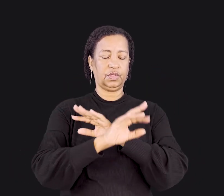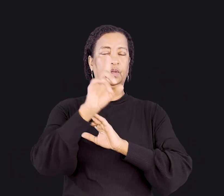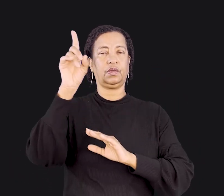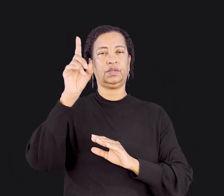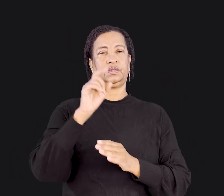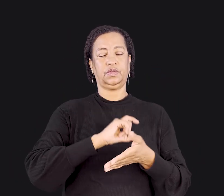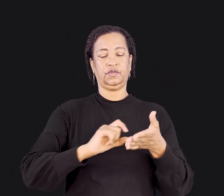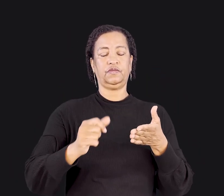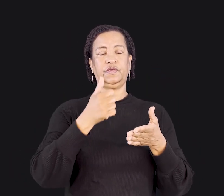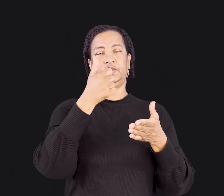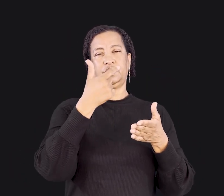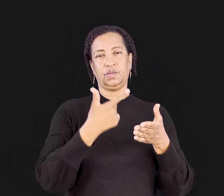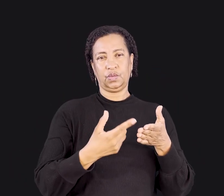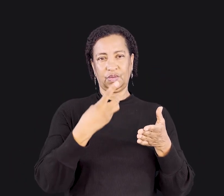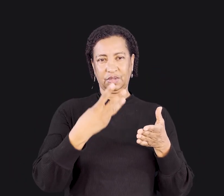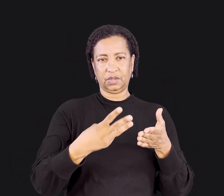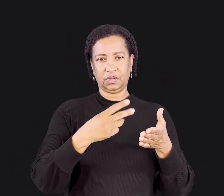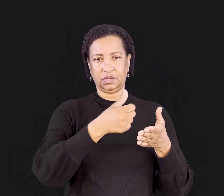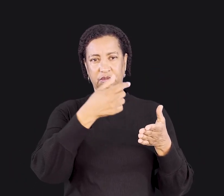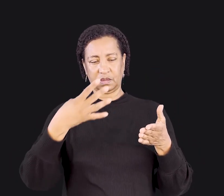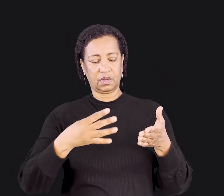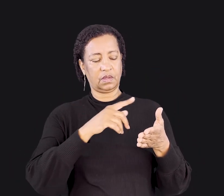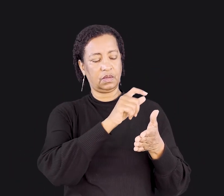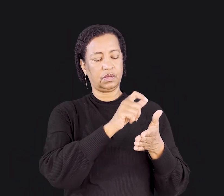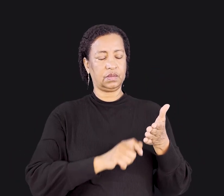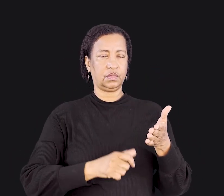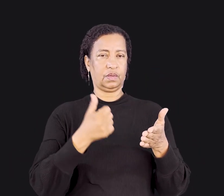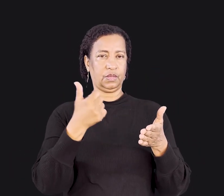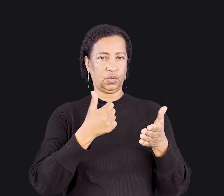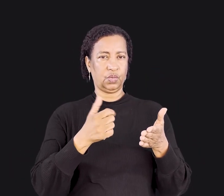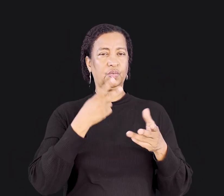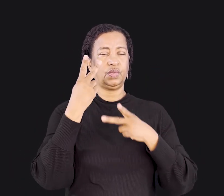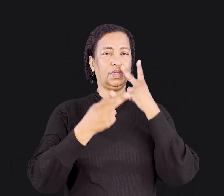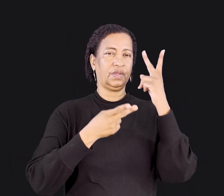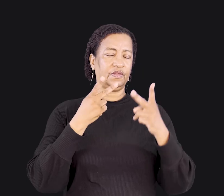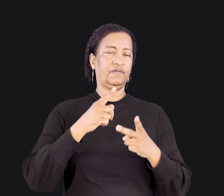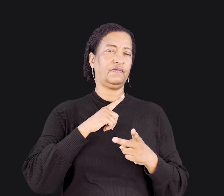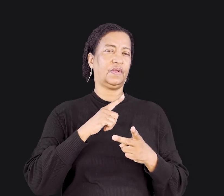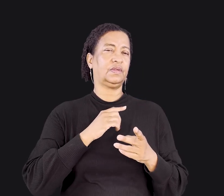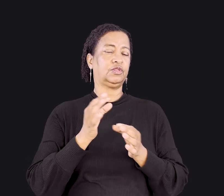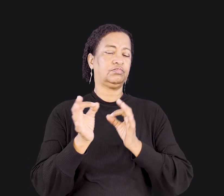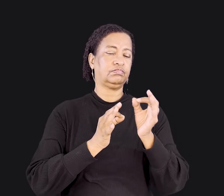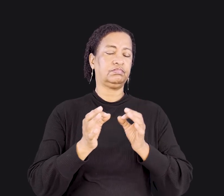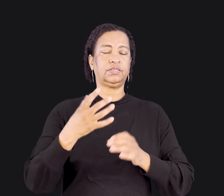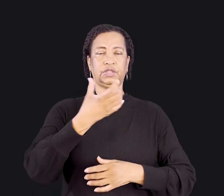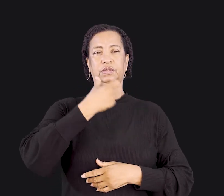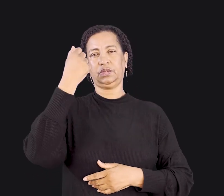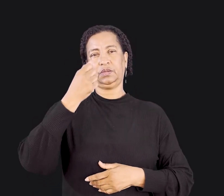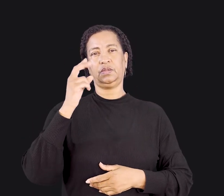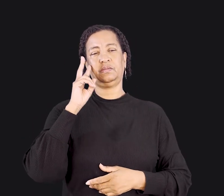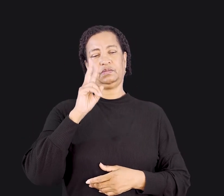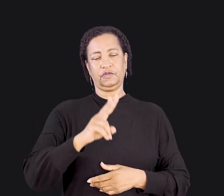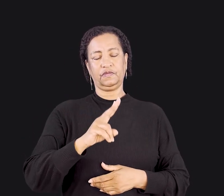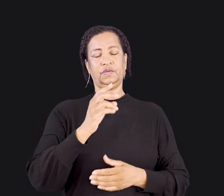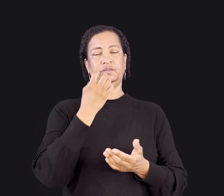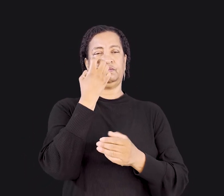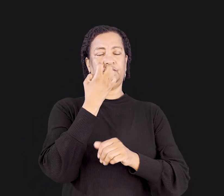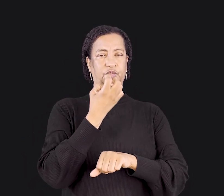13 e 14 do primeiro capítulo, Paulo faz uma bela ilustração do processo de salvação. Ouvimos o Evangelho, cremos